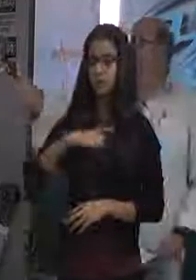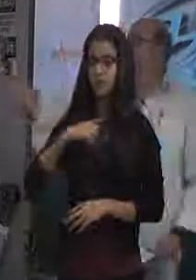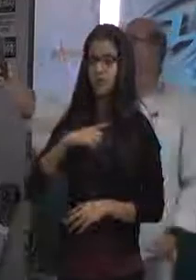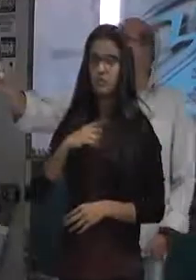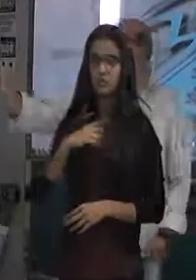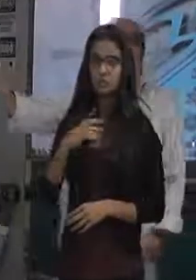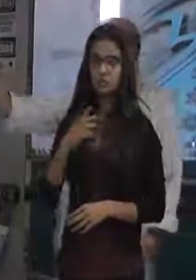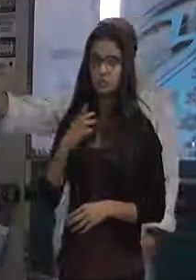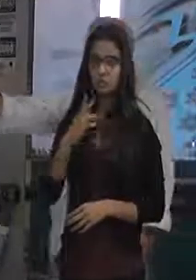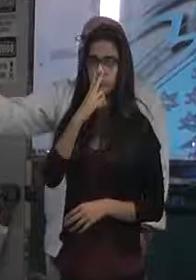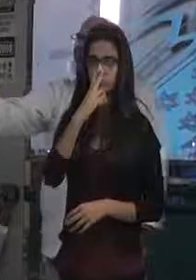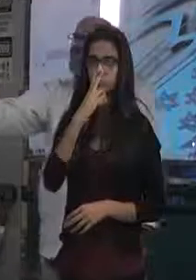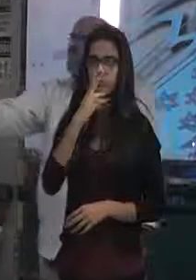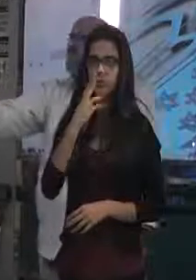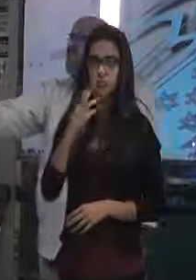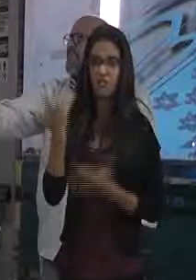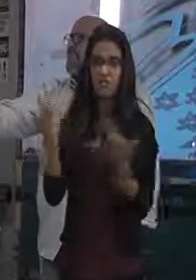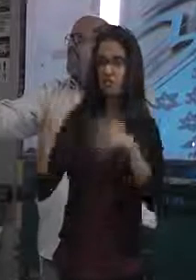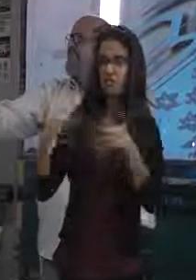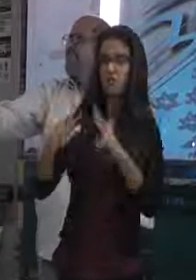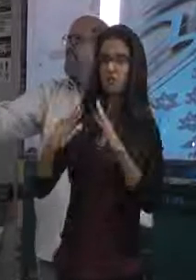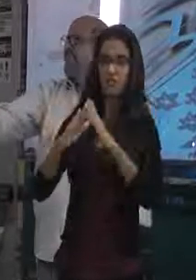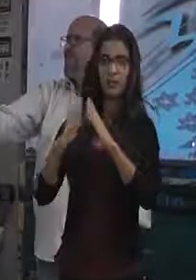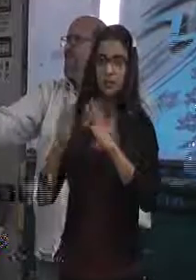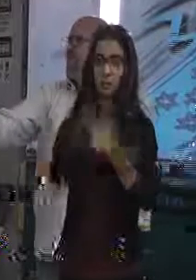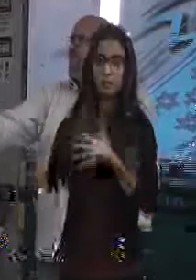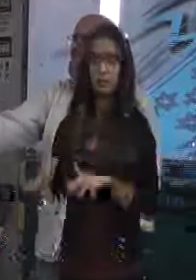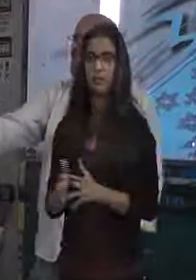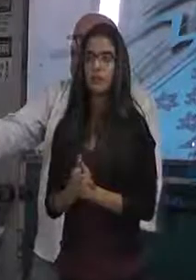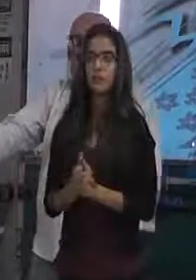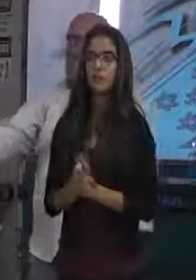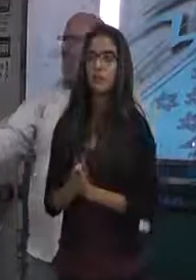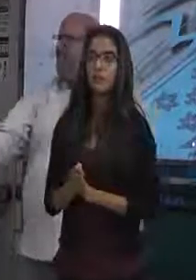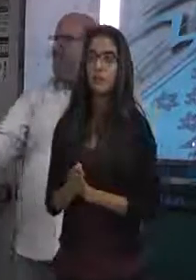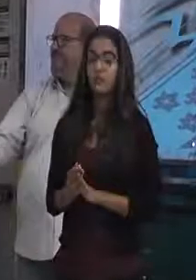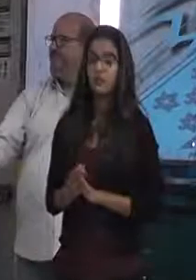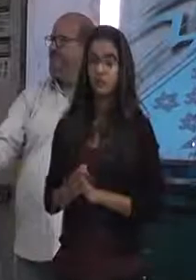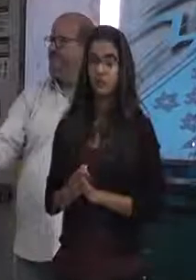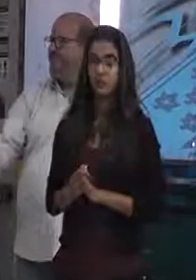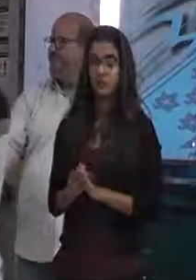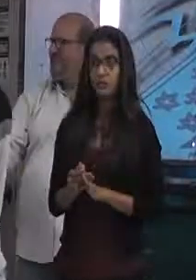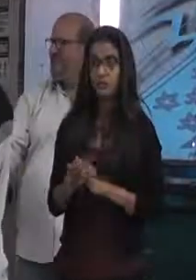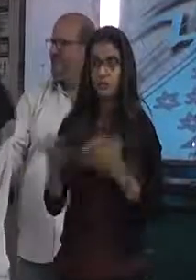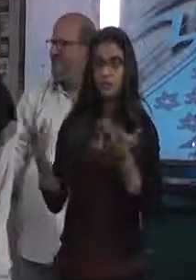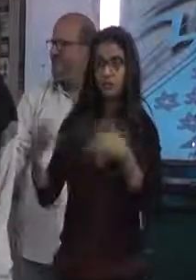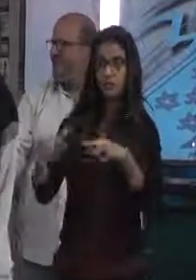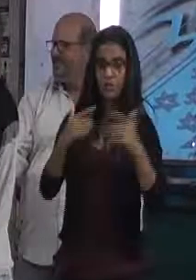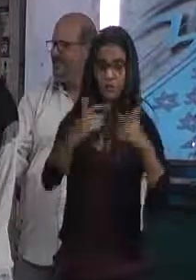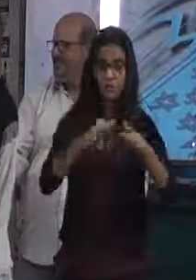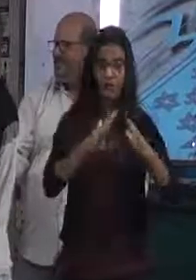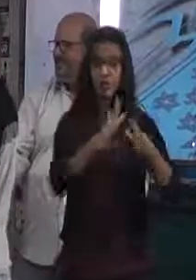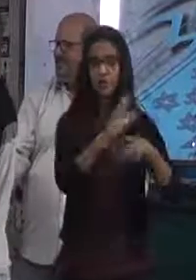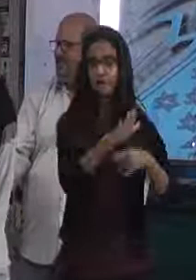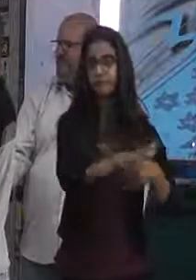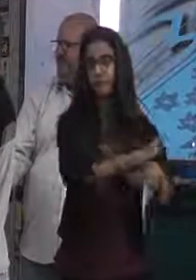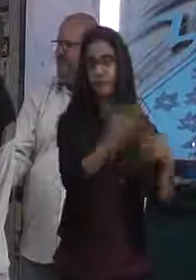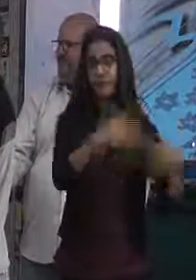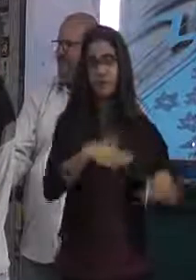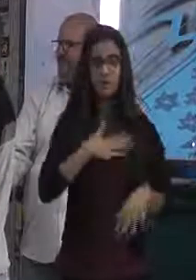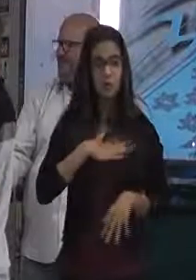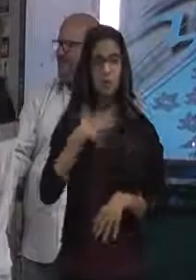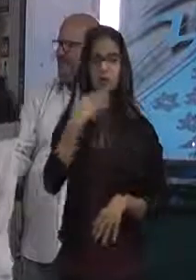resistência em voltar para suas casas, têm resistências em ir para um abrigo, eles preferem viver na